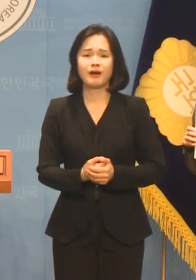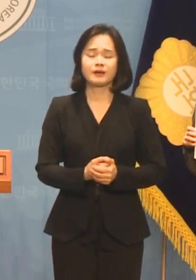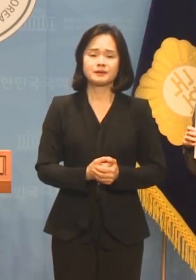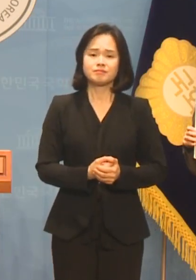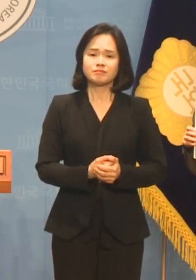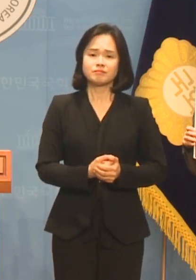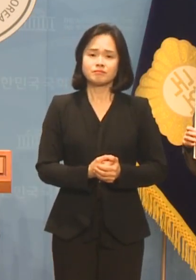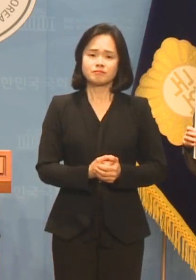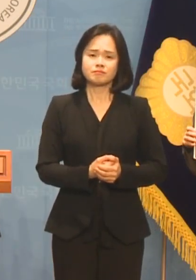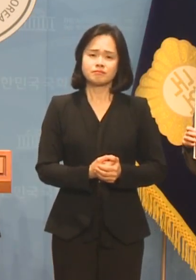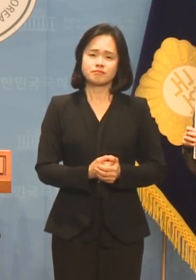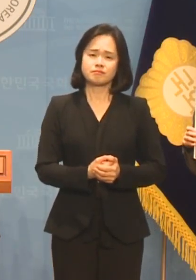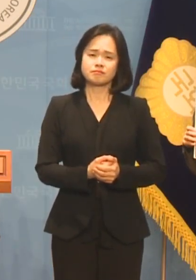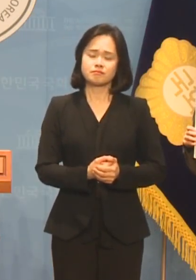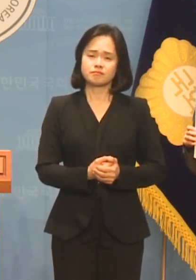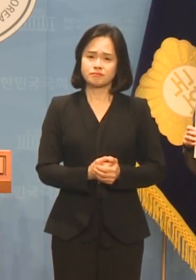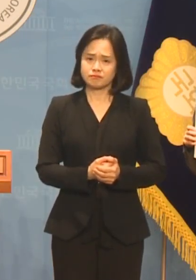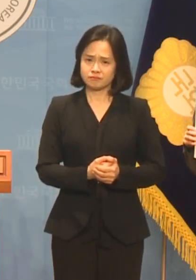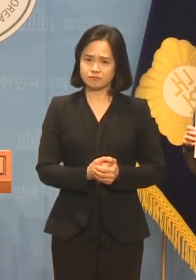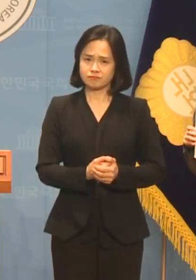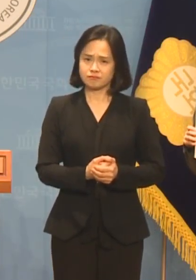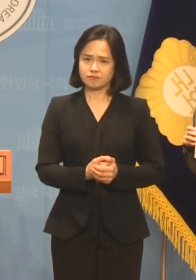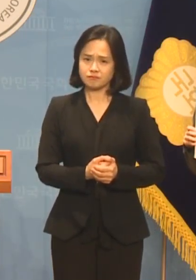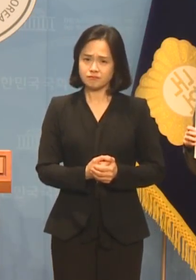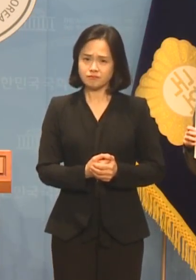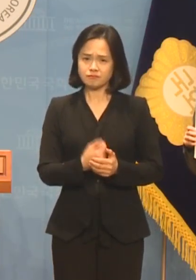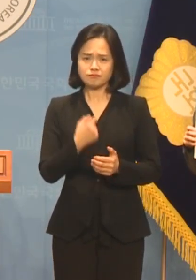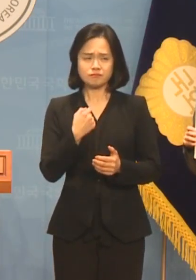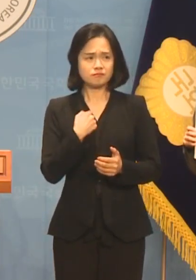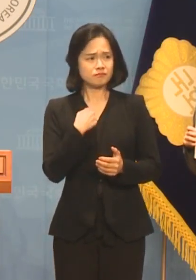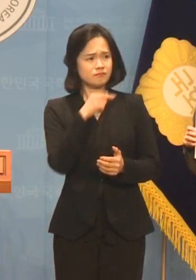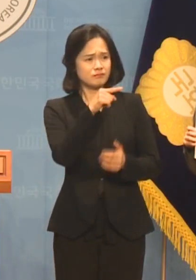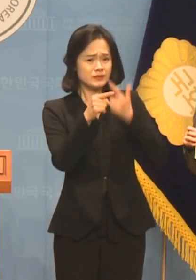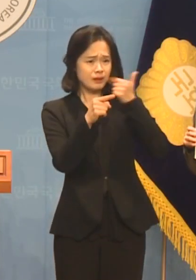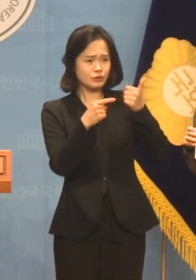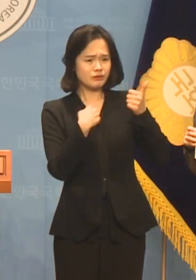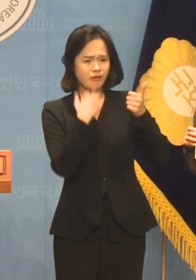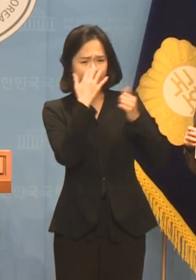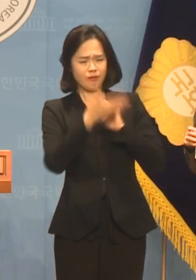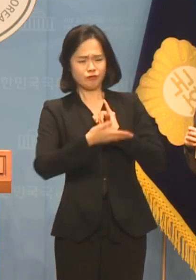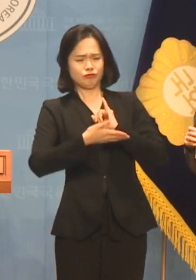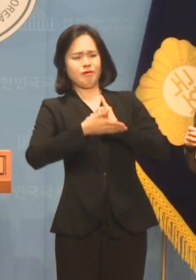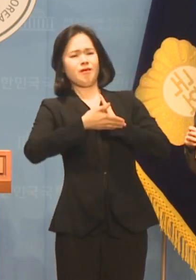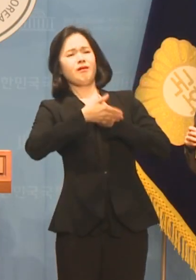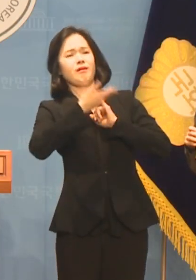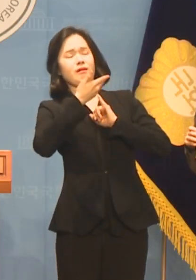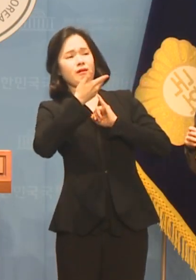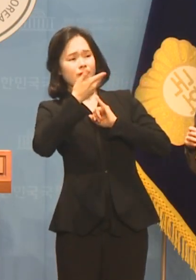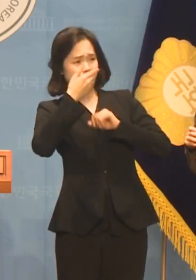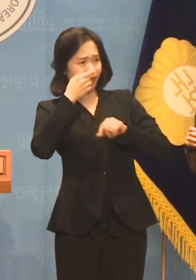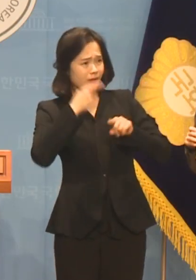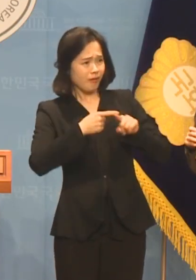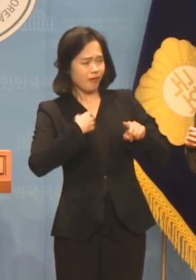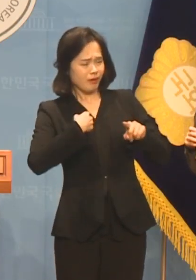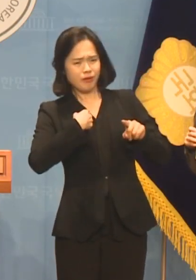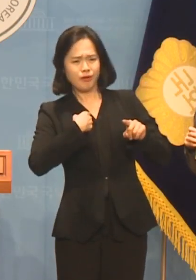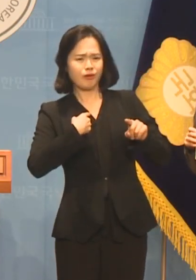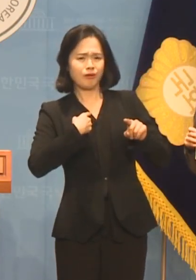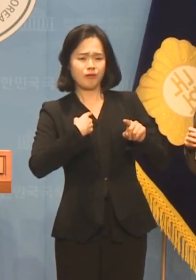아버지가 자신들을 성추행했다가 자신들이 아버지를 죽였다라고 하는 이 고통을